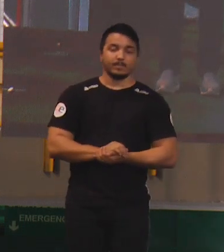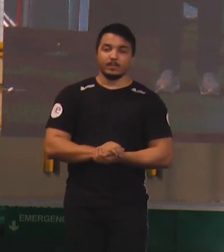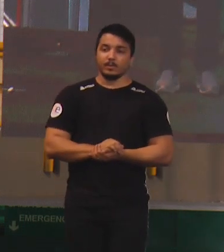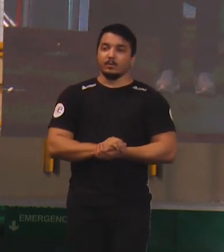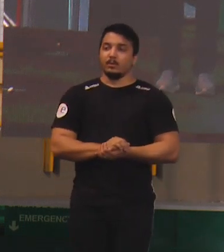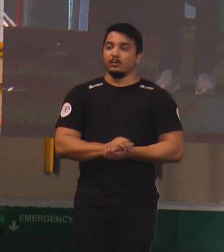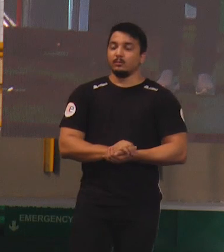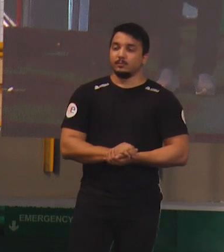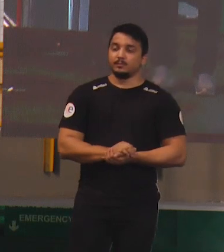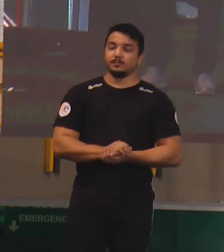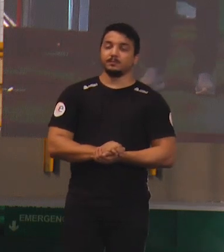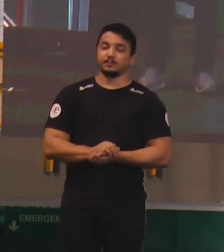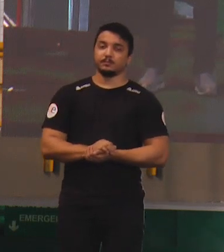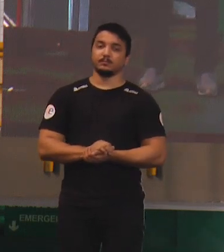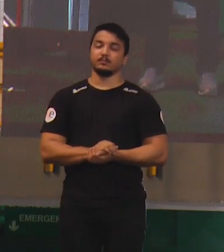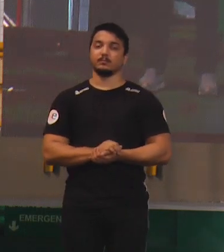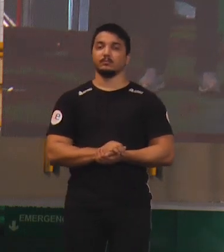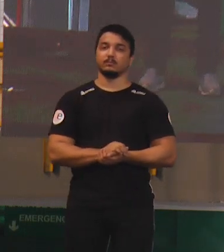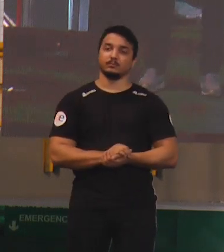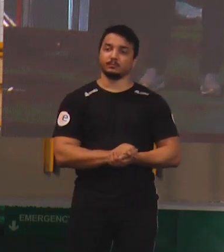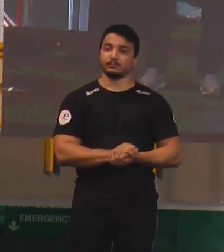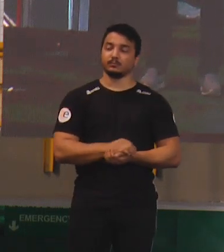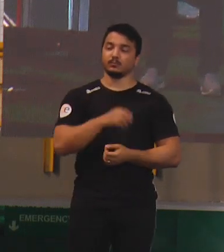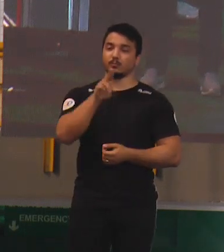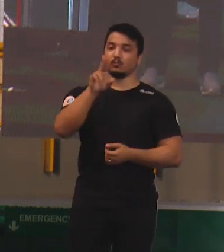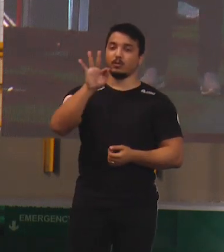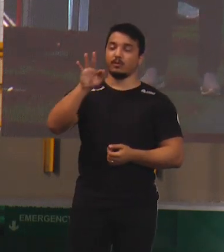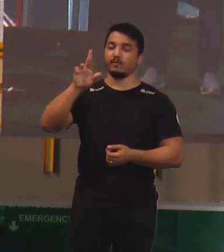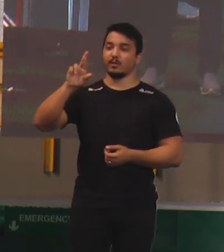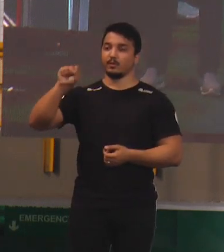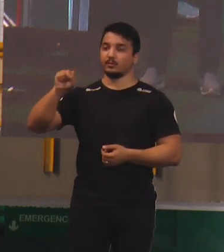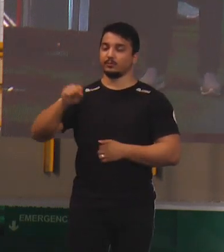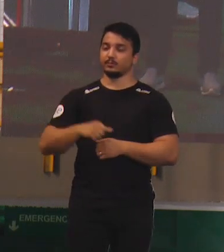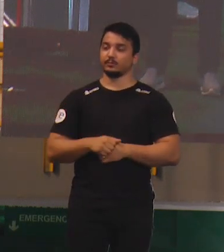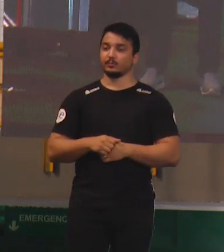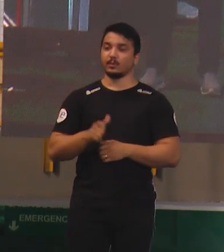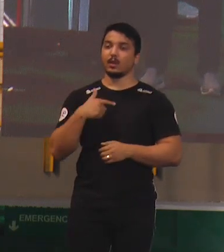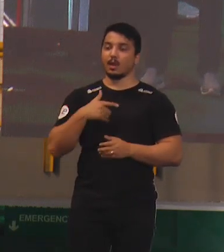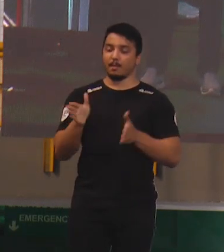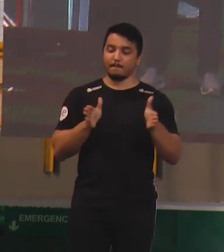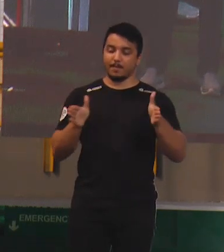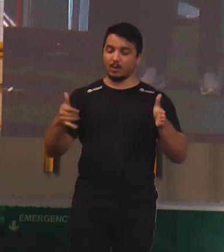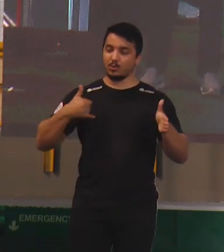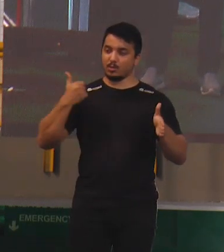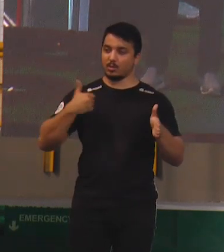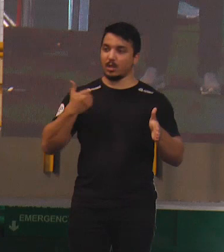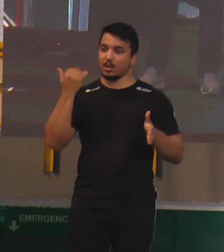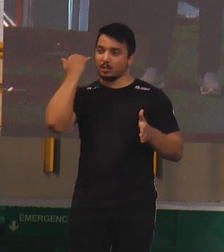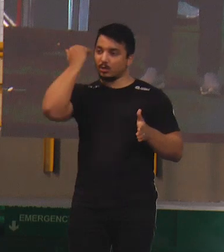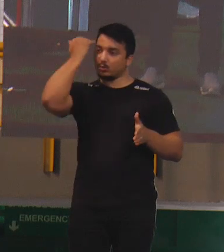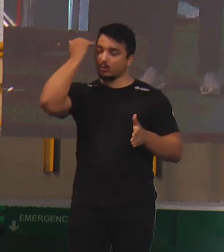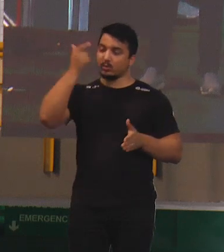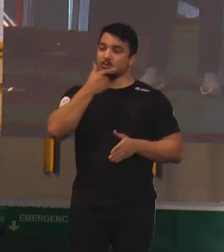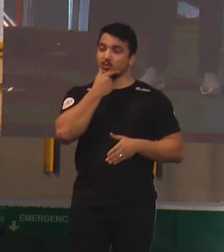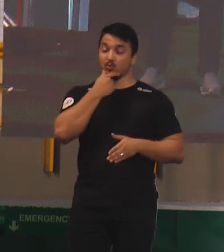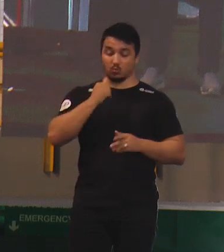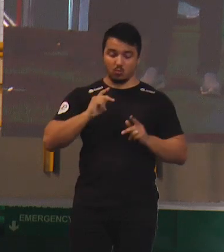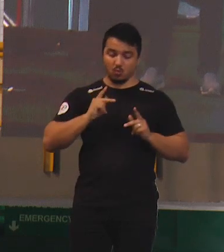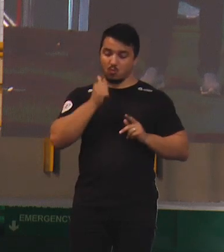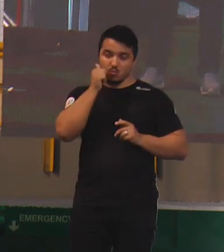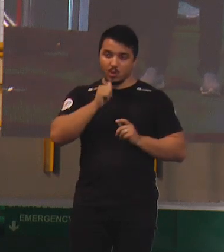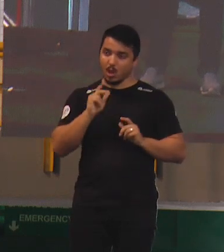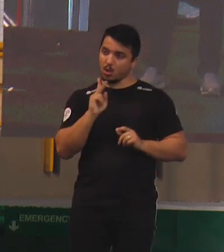Bora lá, Federal do Rio Grande do Sul, 2013. A puberdade é o período de maturação sexual em